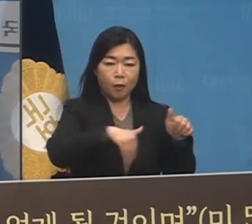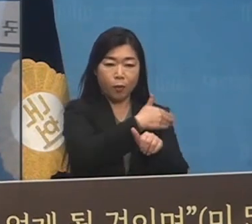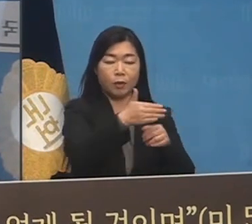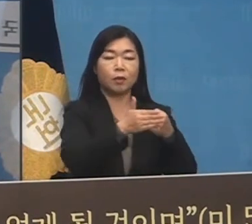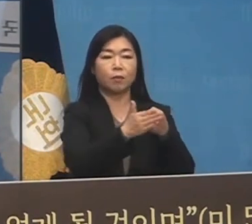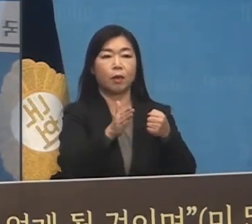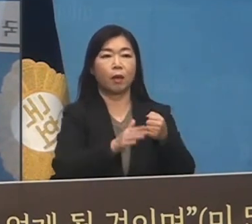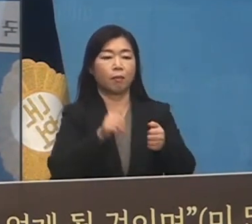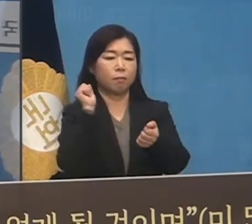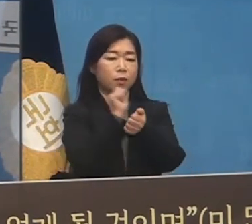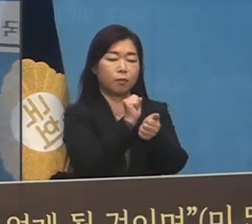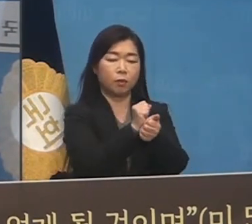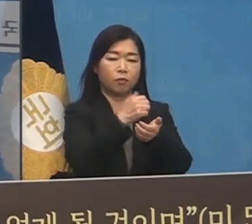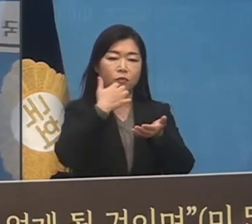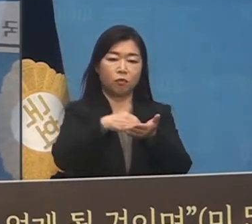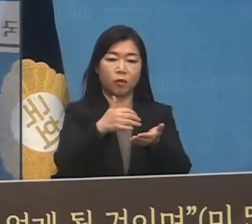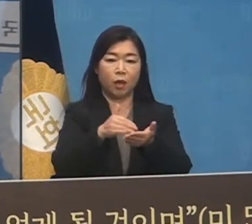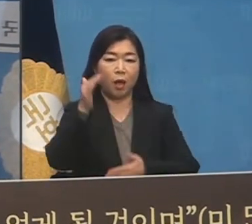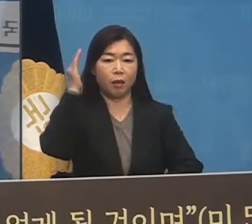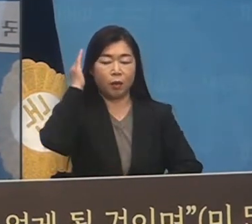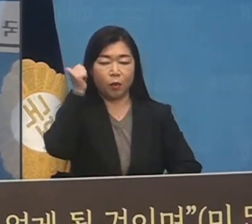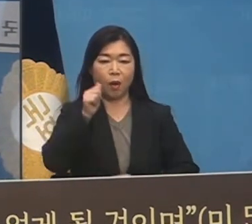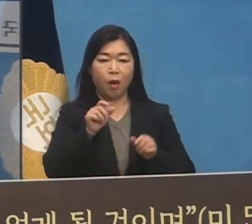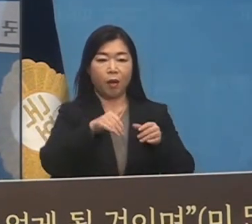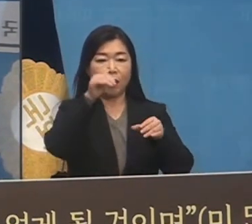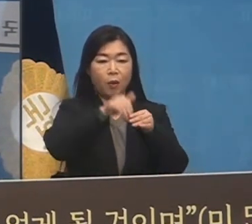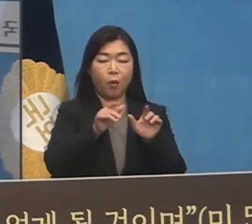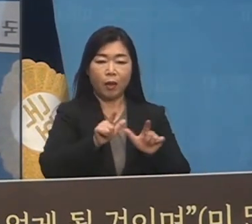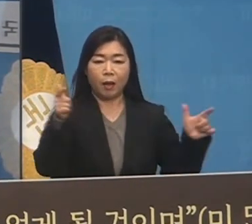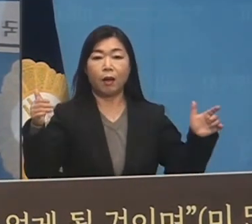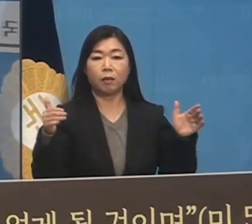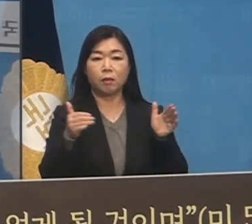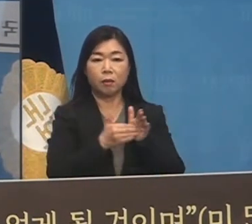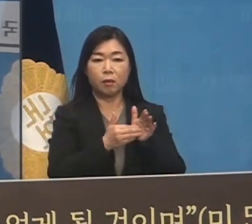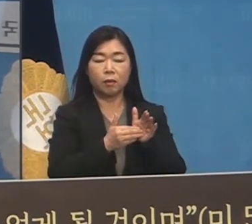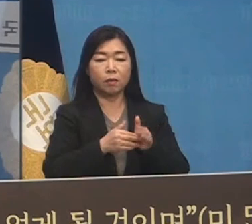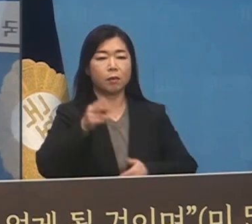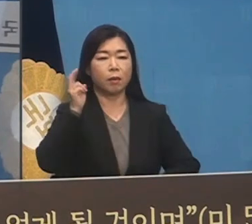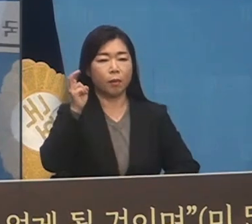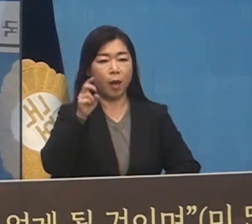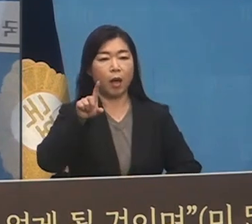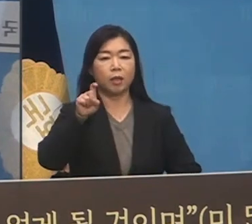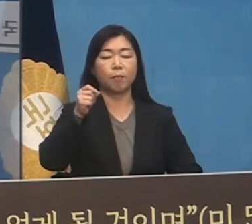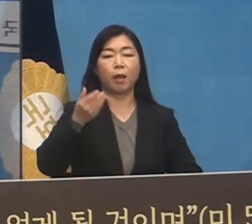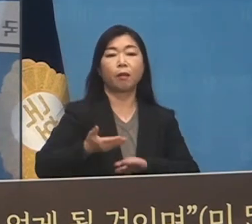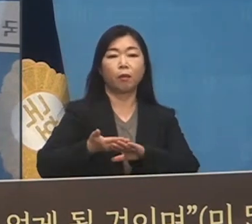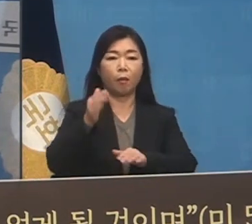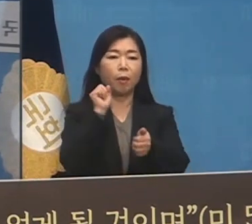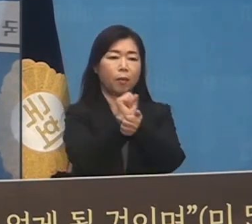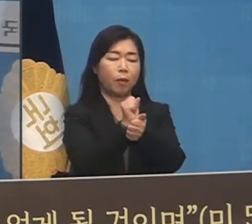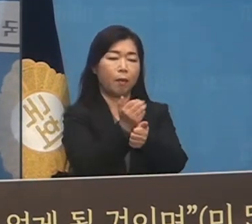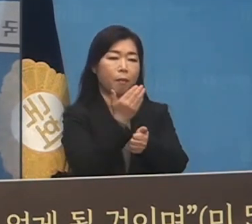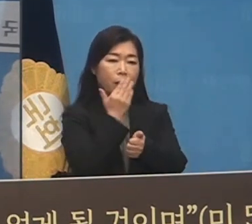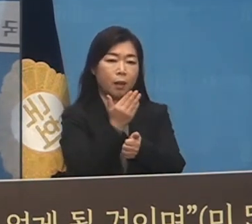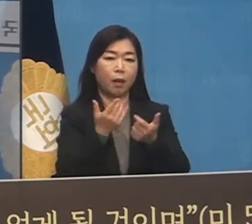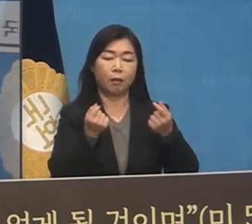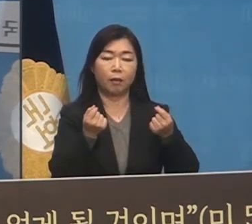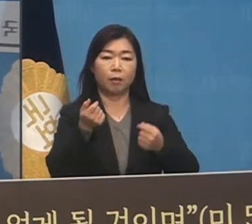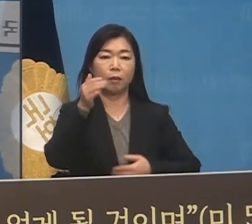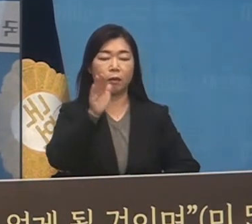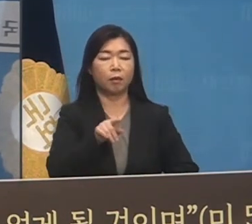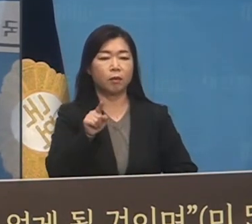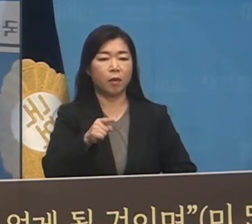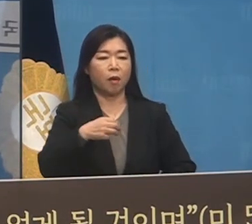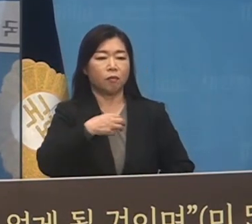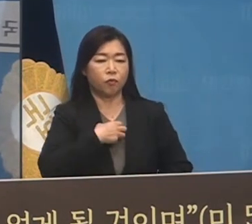바이러스로 확진자 수가 대통령 선거일까지 좋기 10만 명을 넘을 것이라 하니